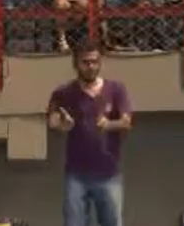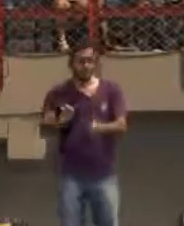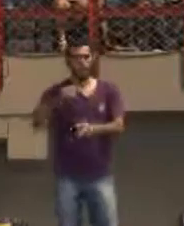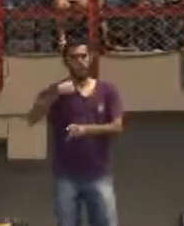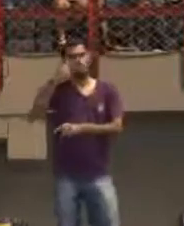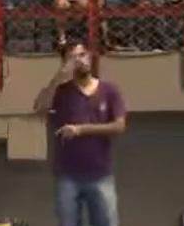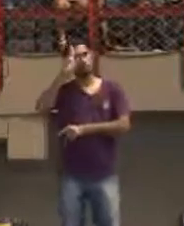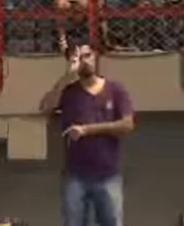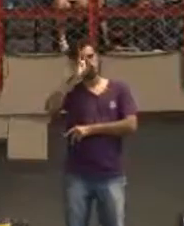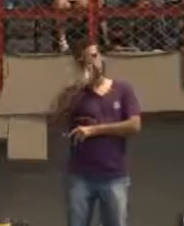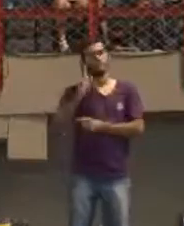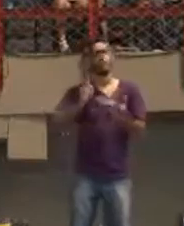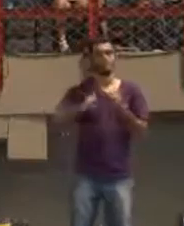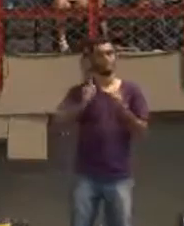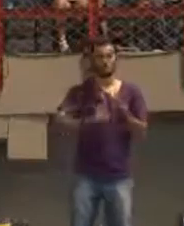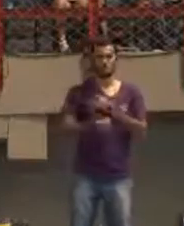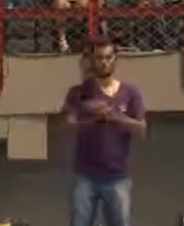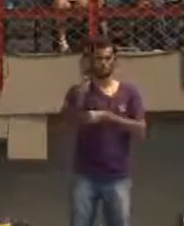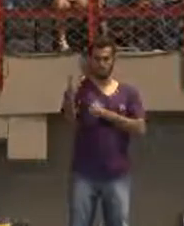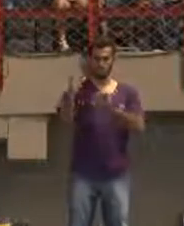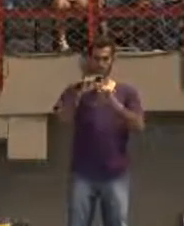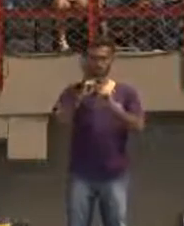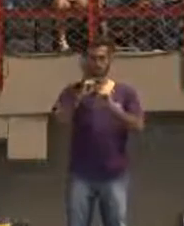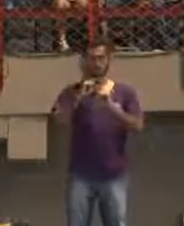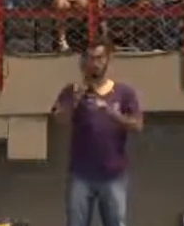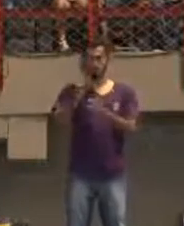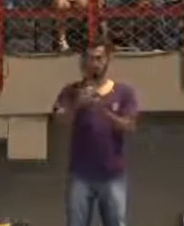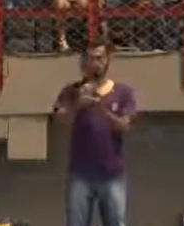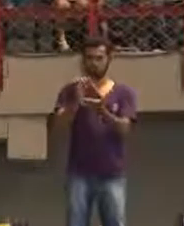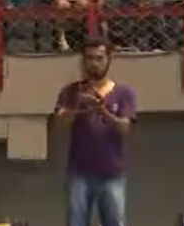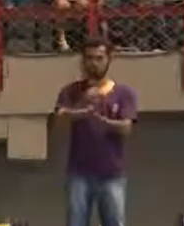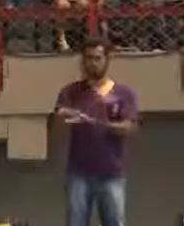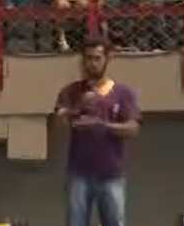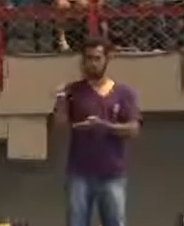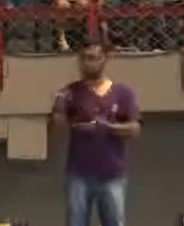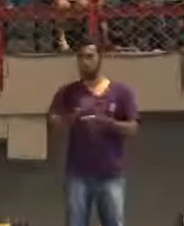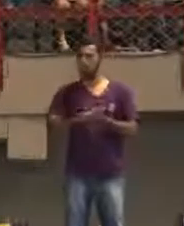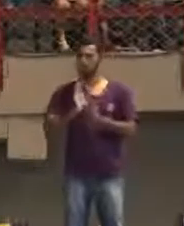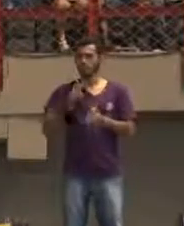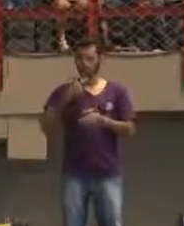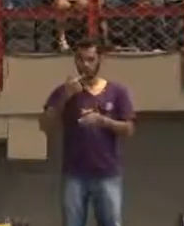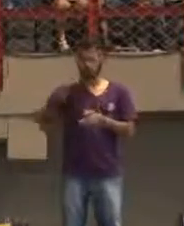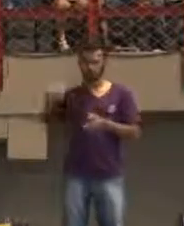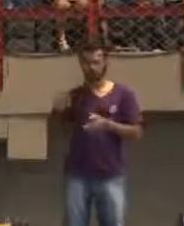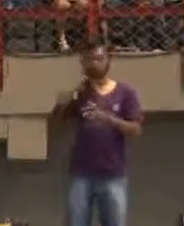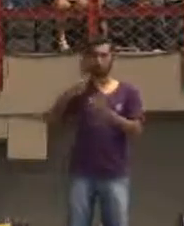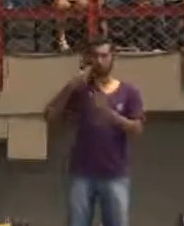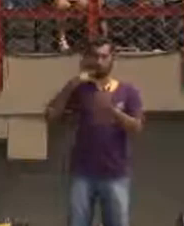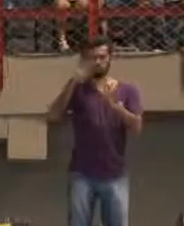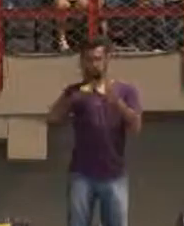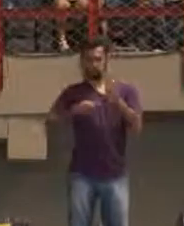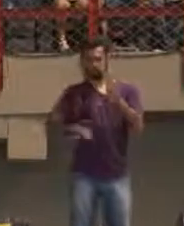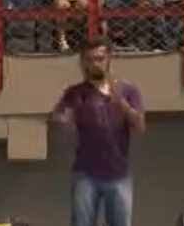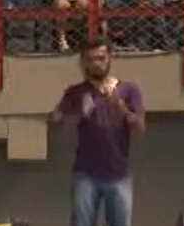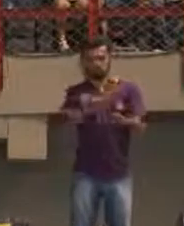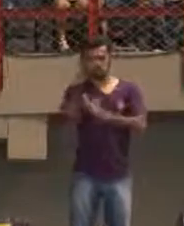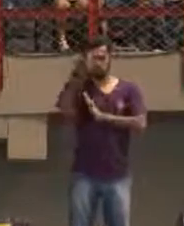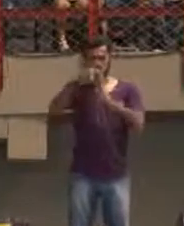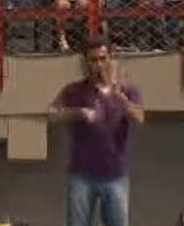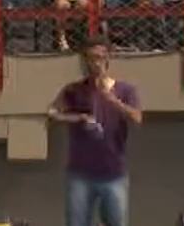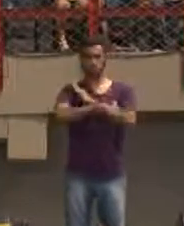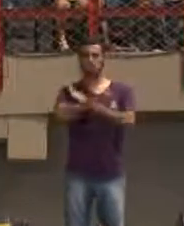de uma palavra. Anotem aí a palavra. Nós corrigimos ainda há pouco muitas redações. E vocês estão